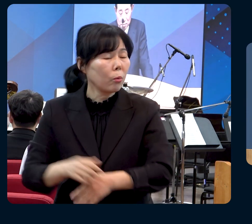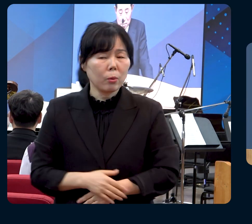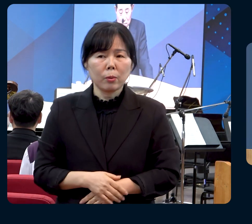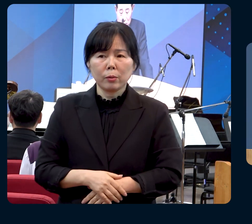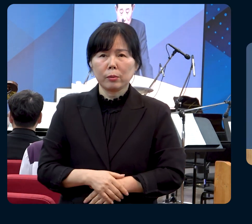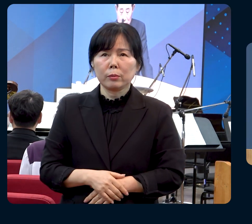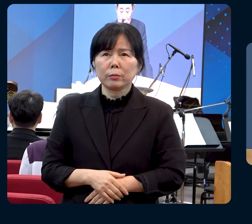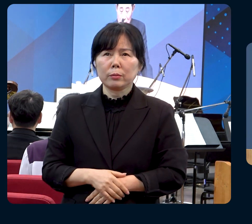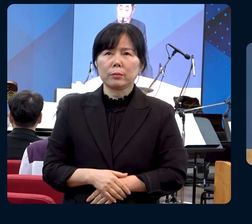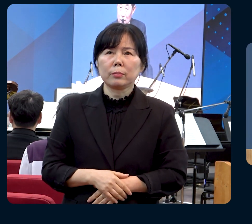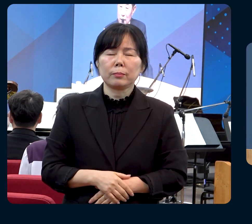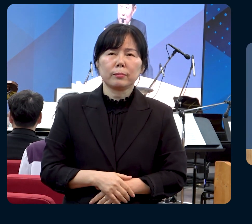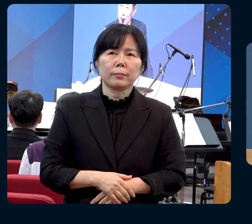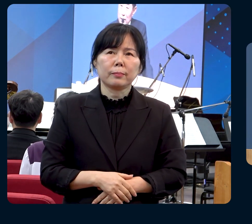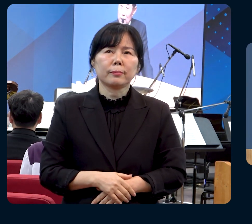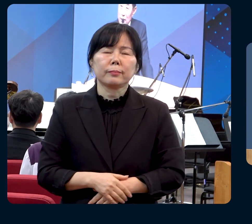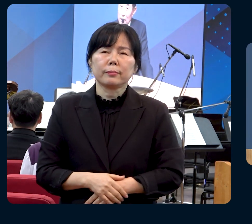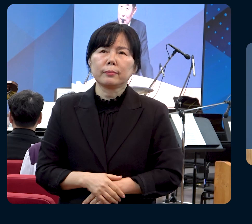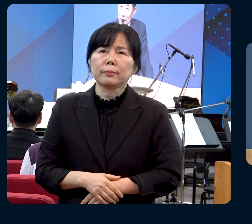그만큼